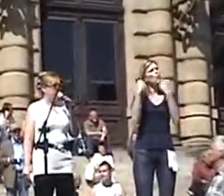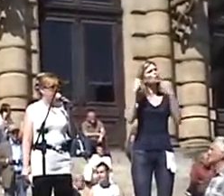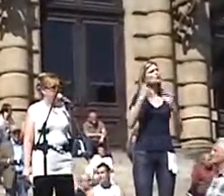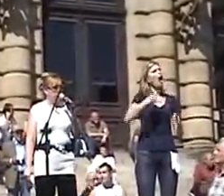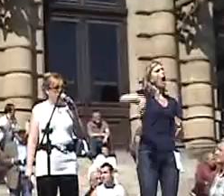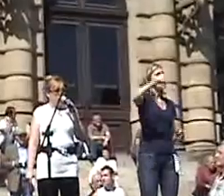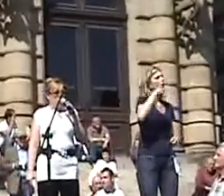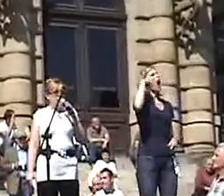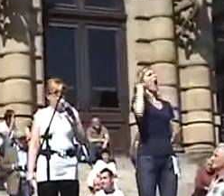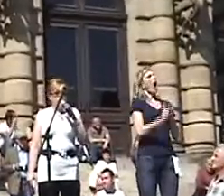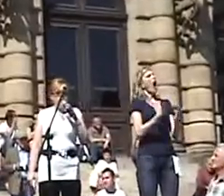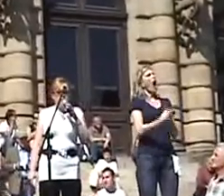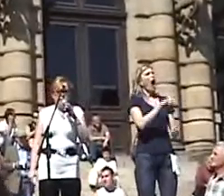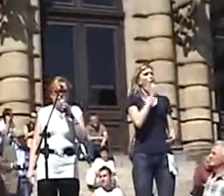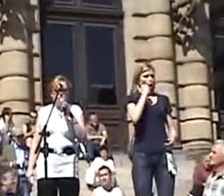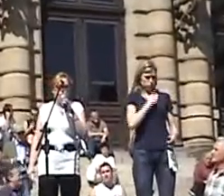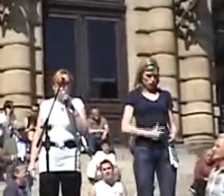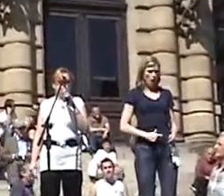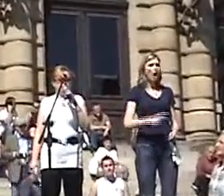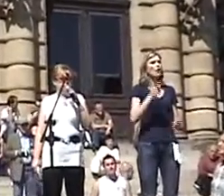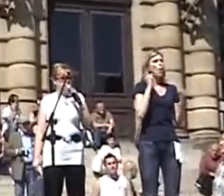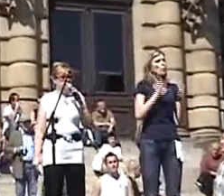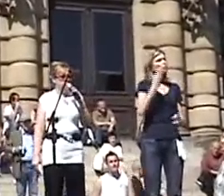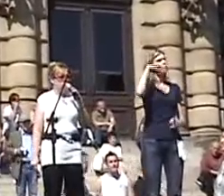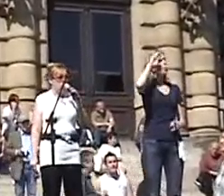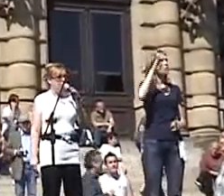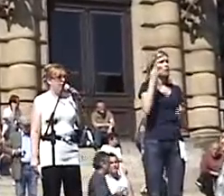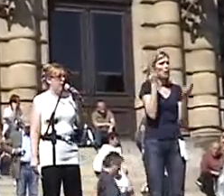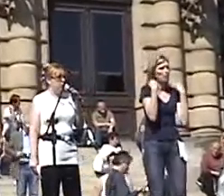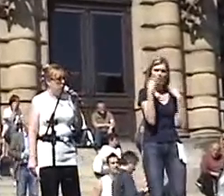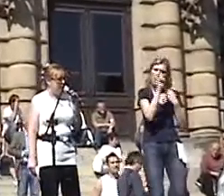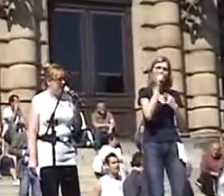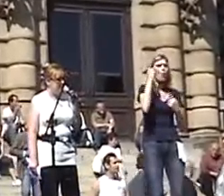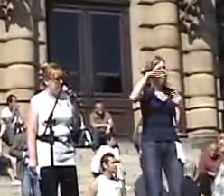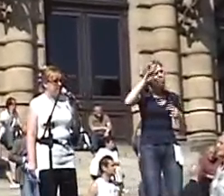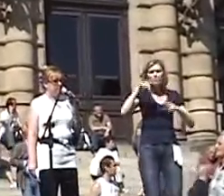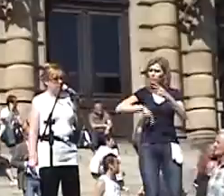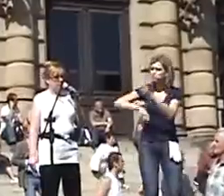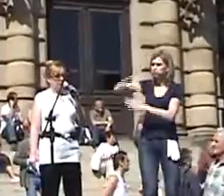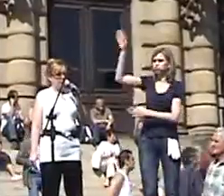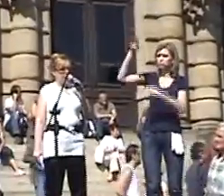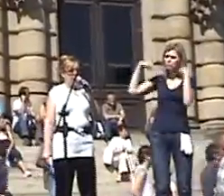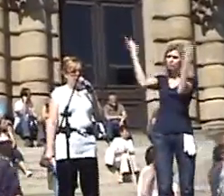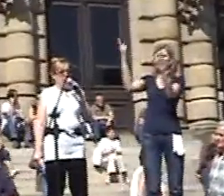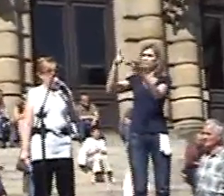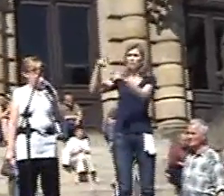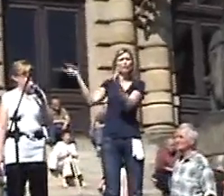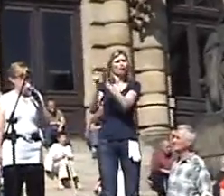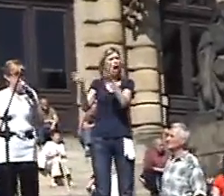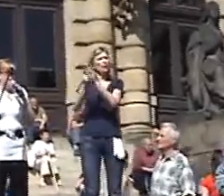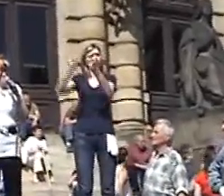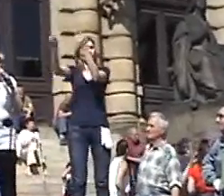občan. Umět vyjadřovat svůj názor, umět vyjádřit protest. A